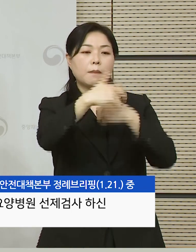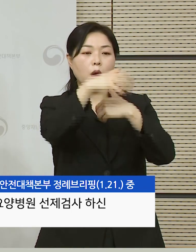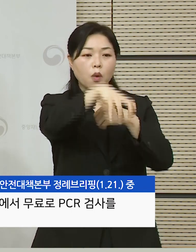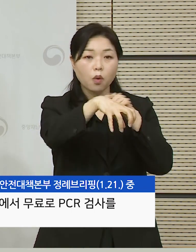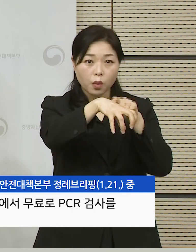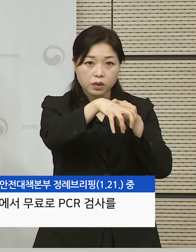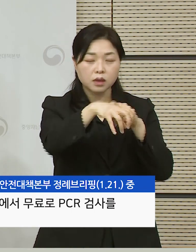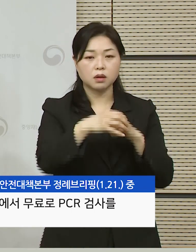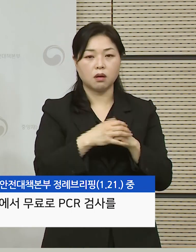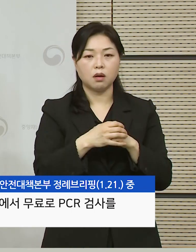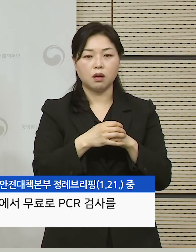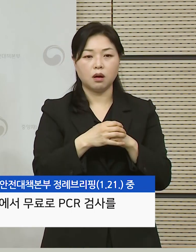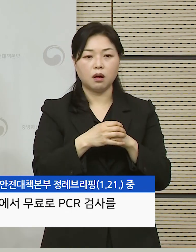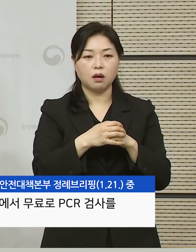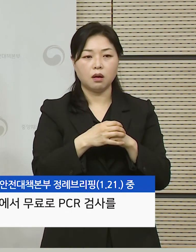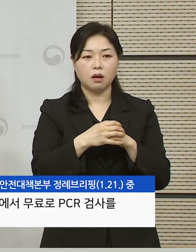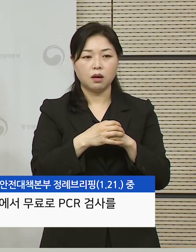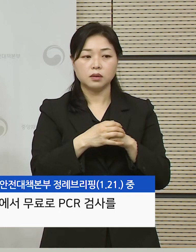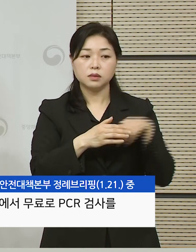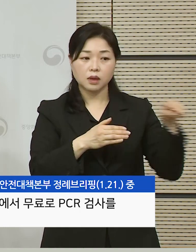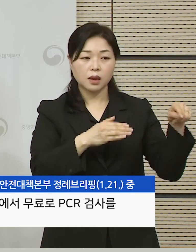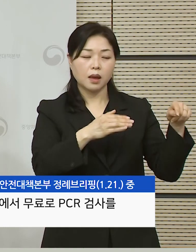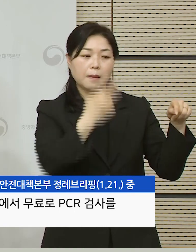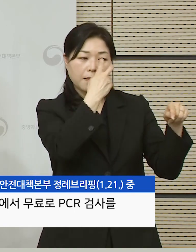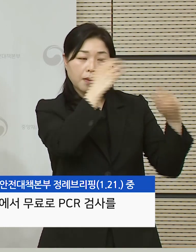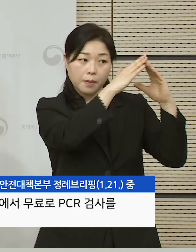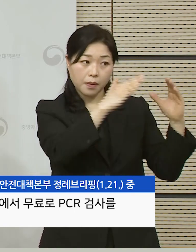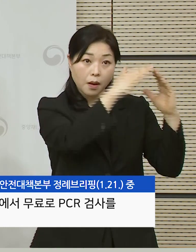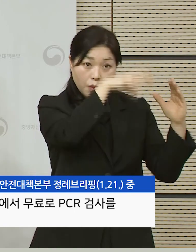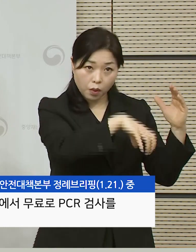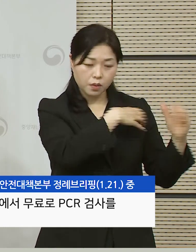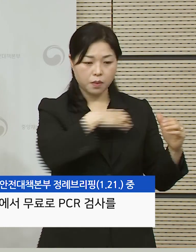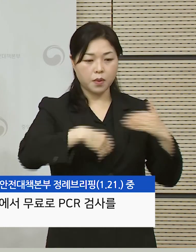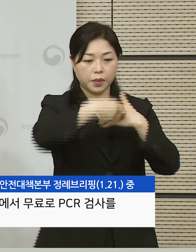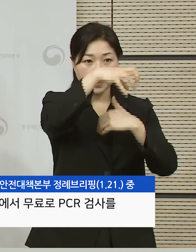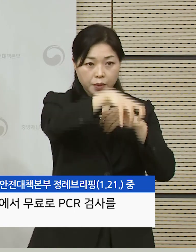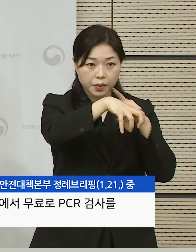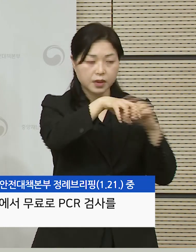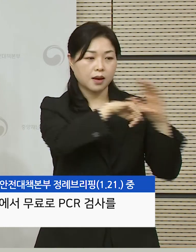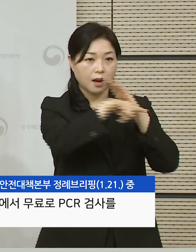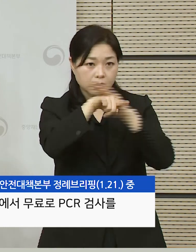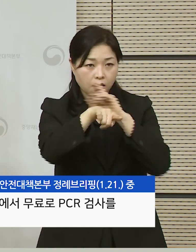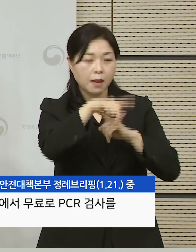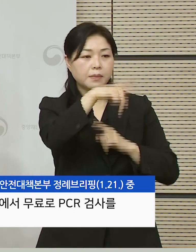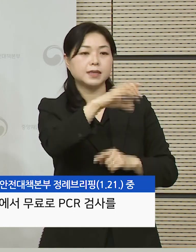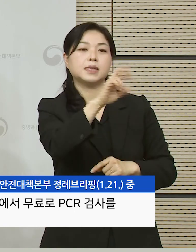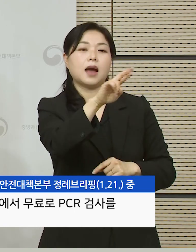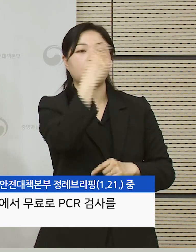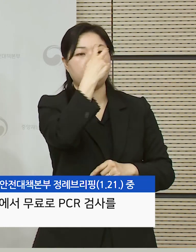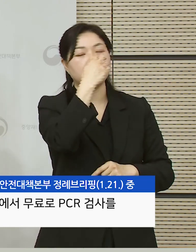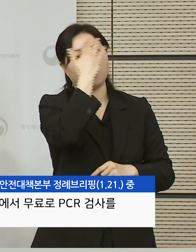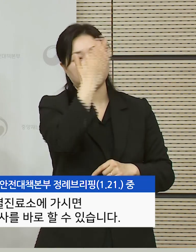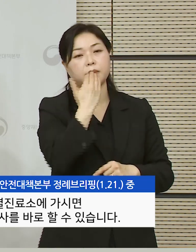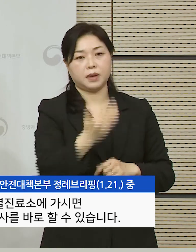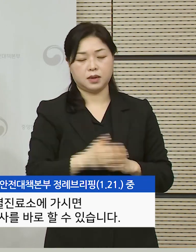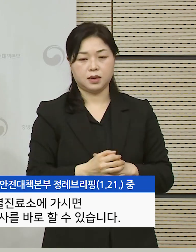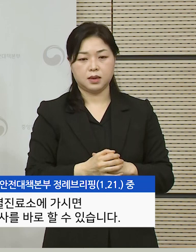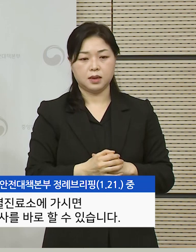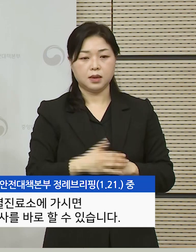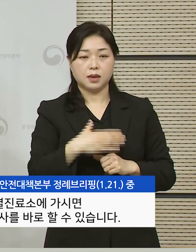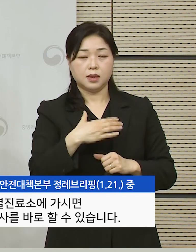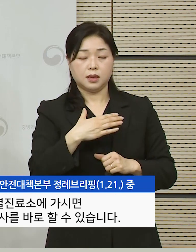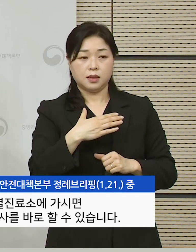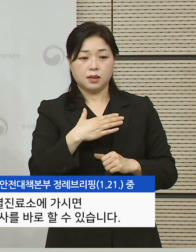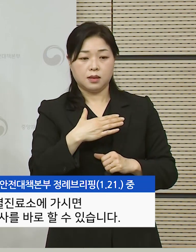되겠습니다. 이분들에 대해서는 보건소에서 또 임시선별검사소에서 무료로 PCR 검사를 받을 수가 있습니다.